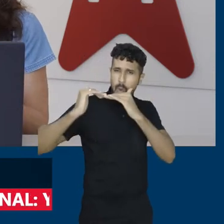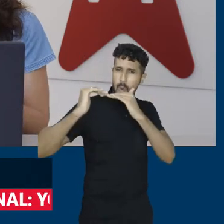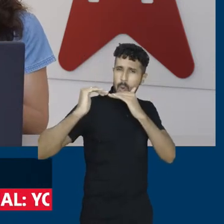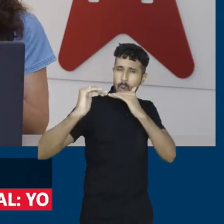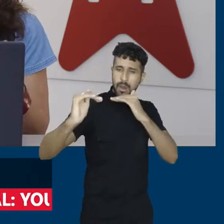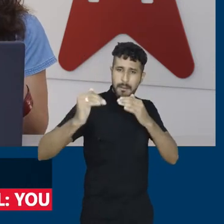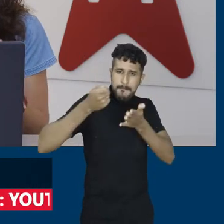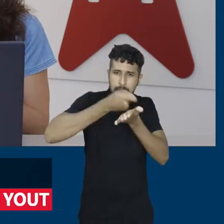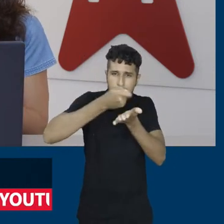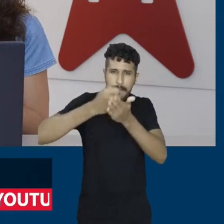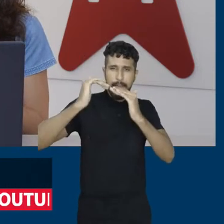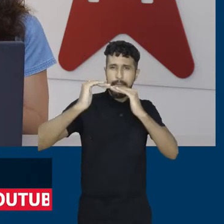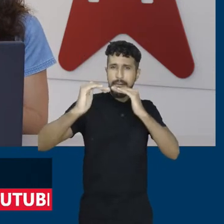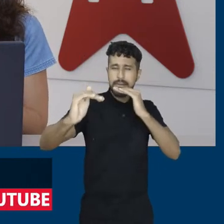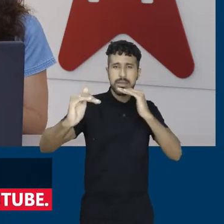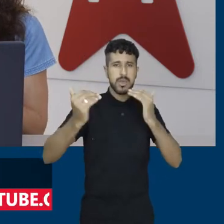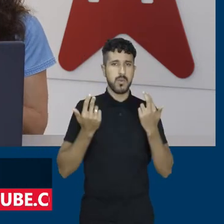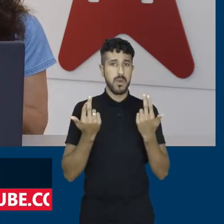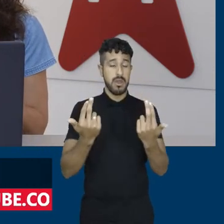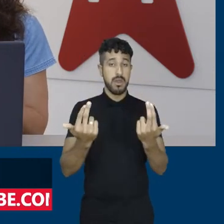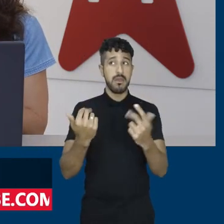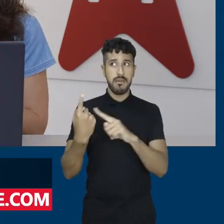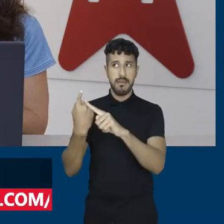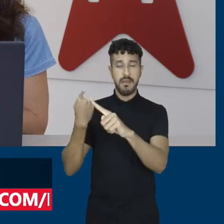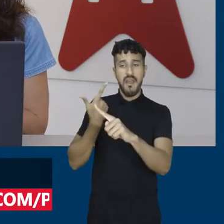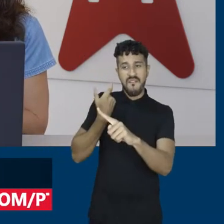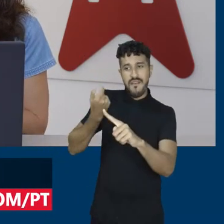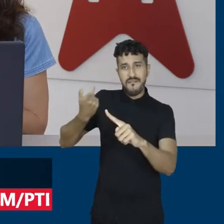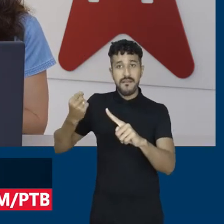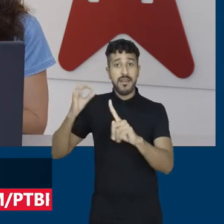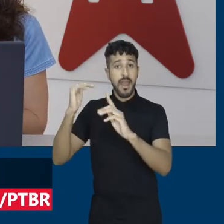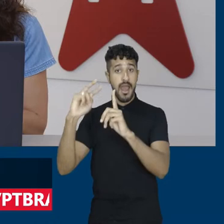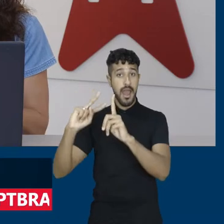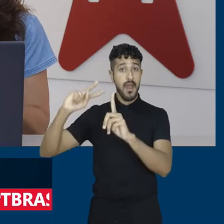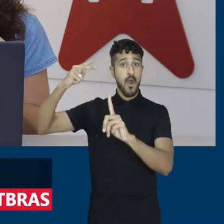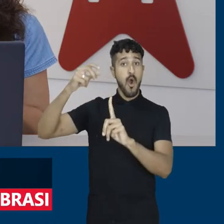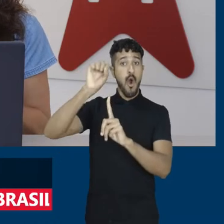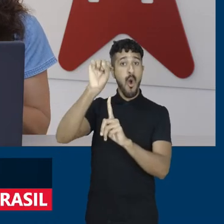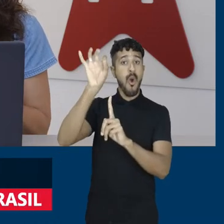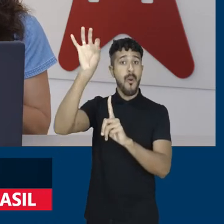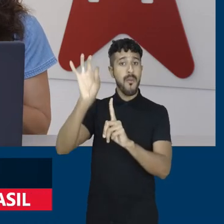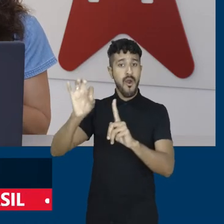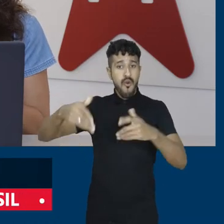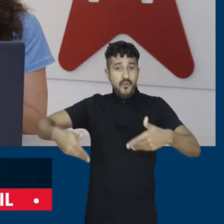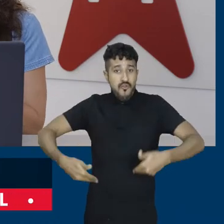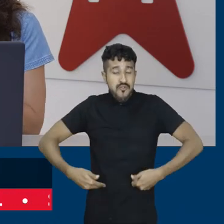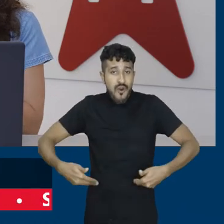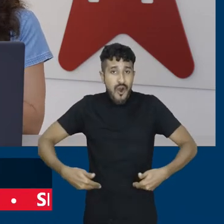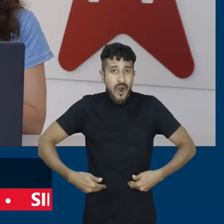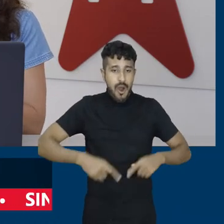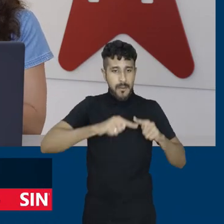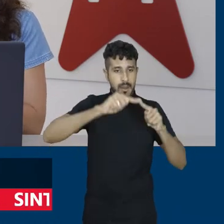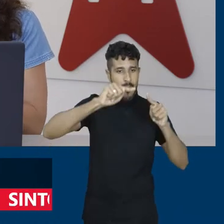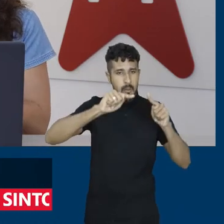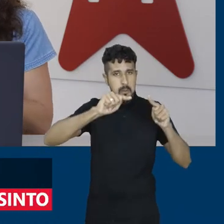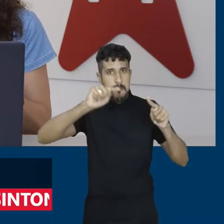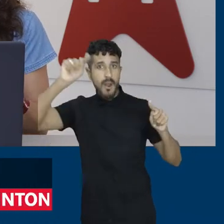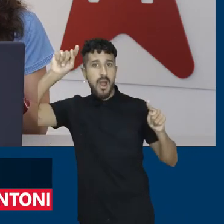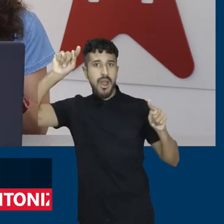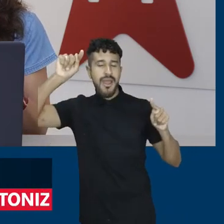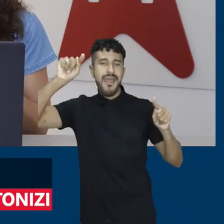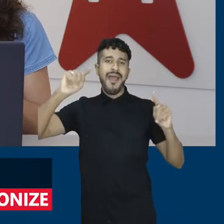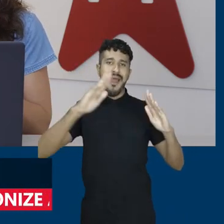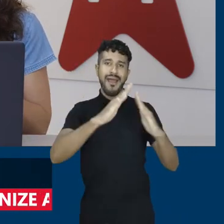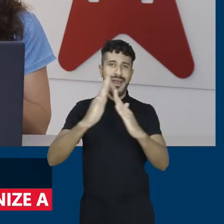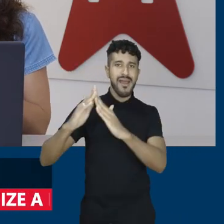né? E aí também, em relação a 2020, houve um aumento de 8% da fome em lares de famílias pretas e pardas, que é o